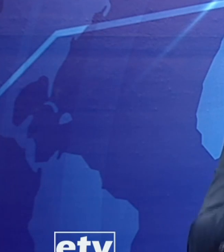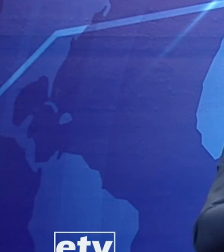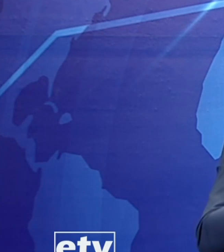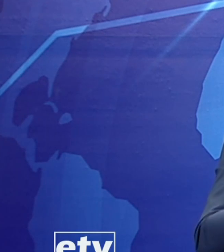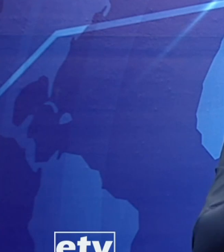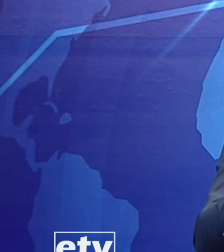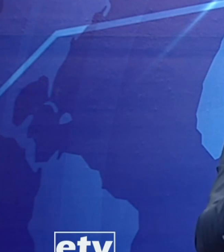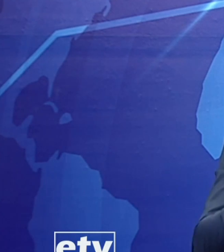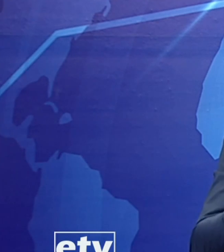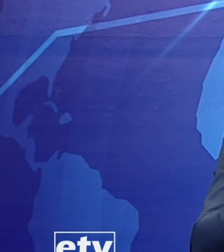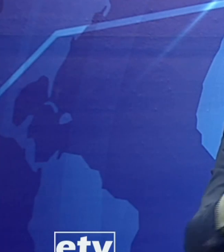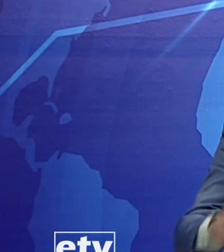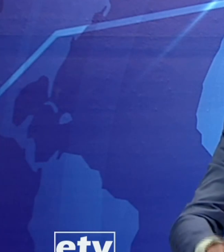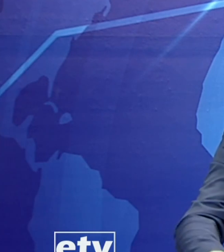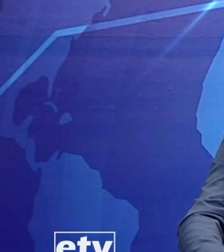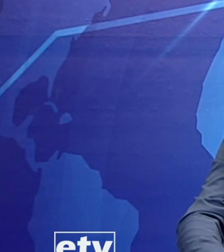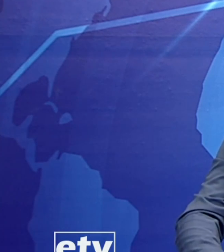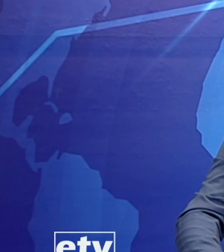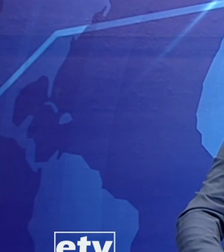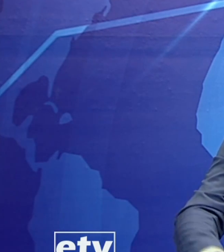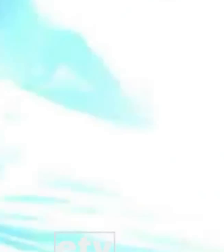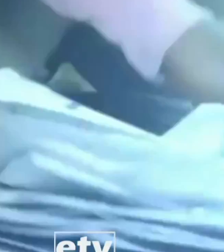ስለማድረጋቸውን ኃላፊዎቹ ገልጸዋል።